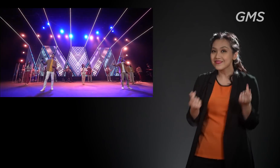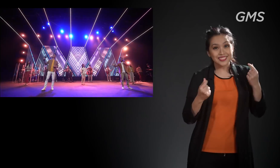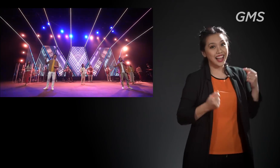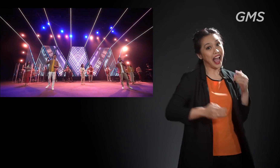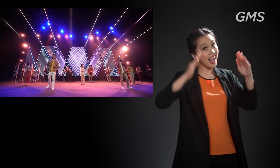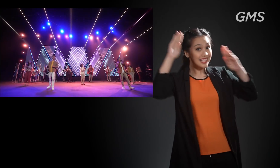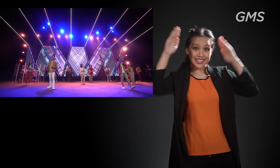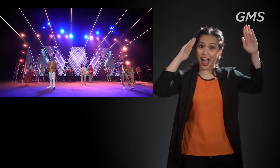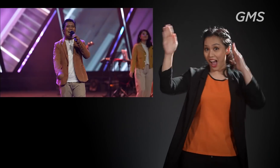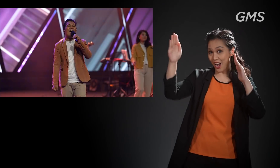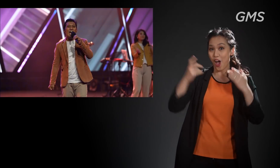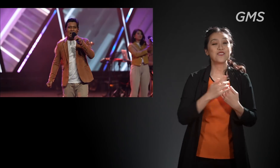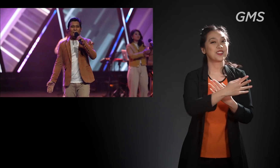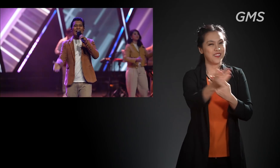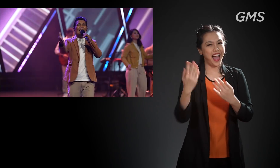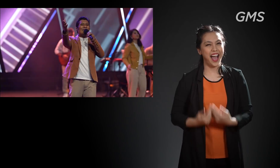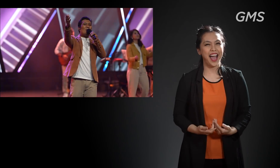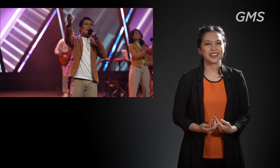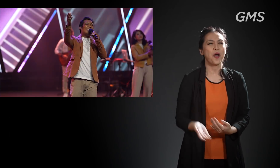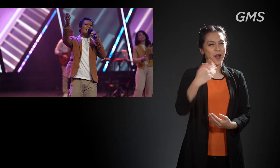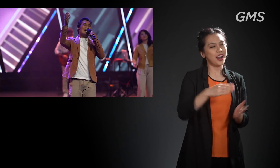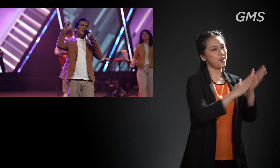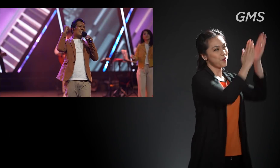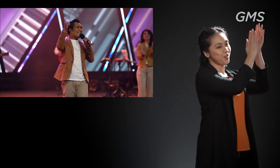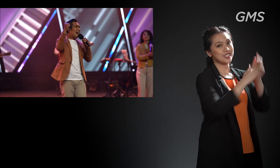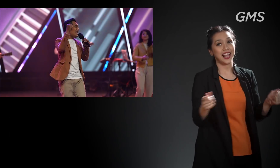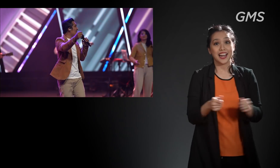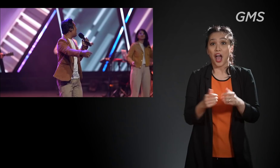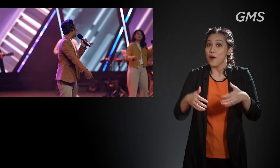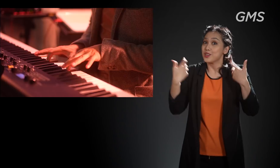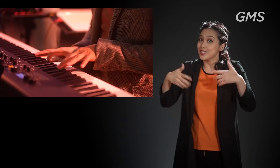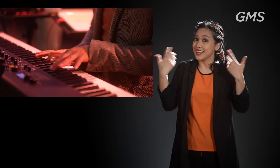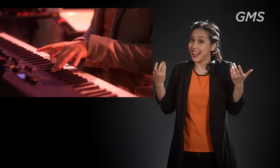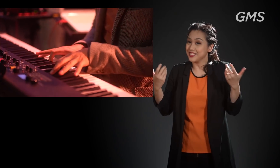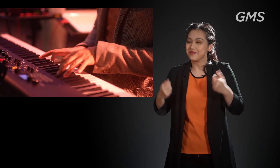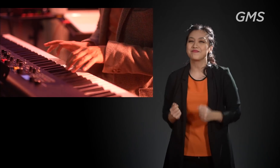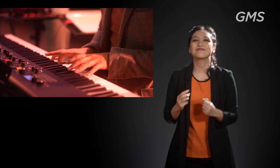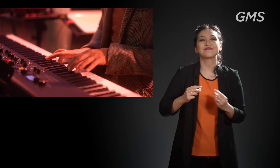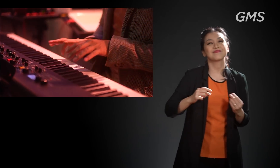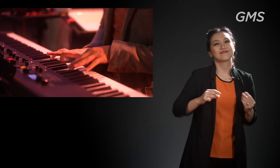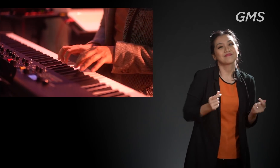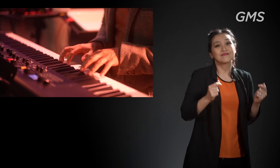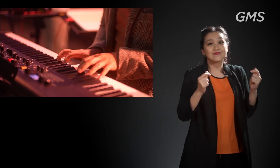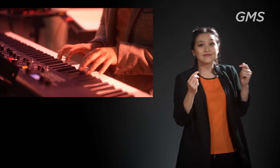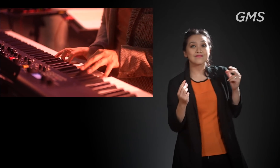Shalom, mari sama-sama bersuka cita dan meninggikan Tuhan Allah kita yang dahsyat. Haleluya.